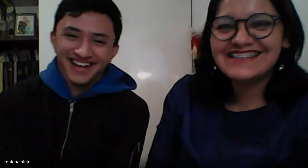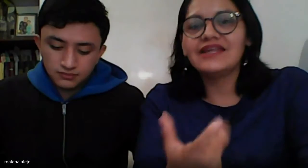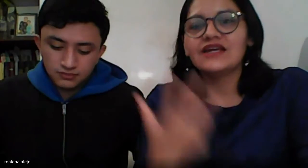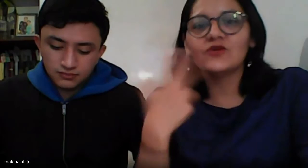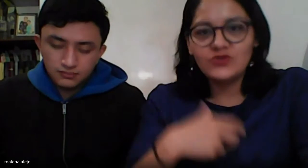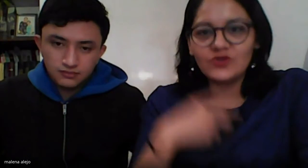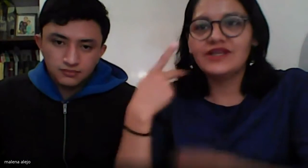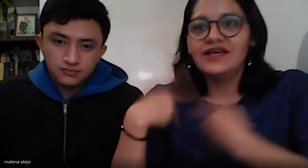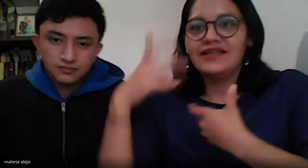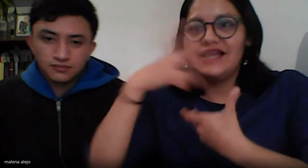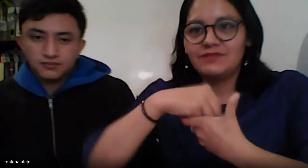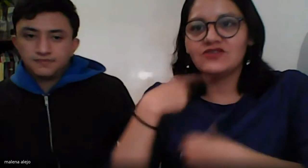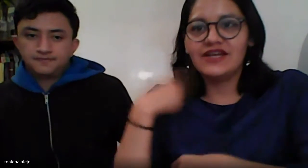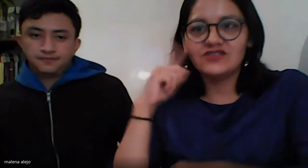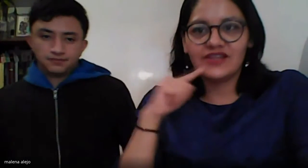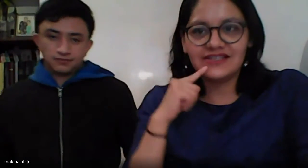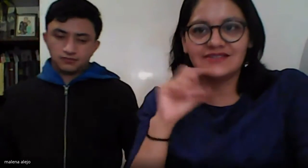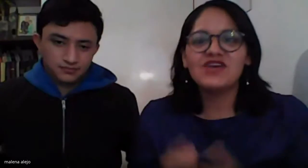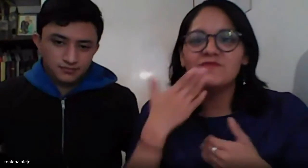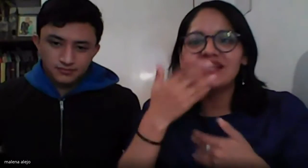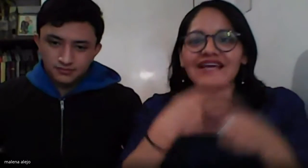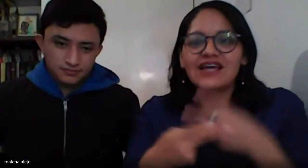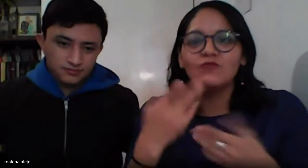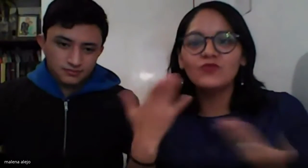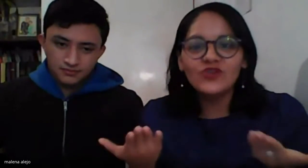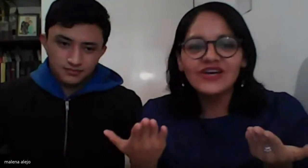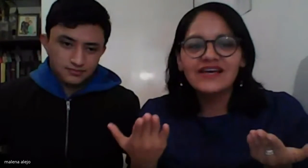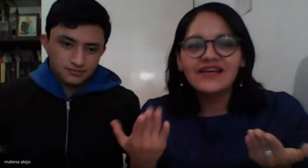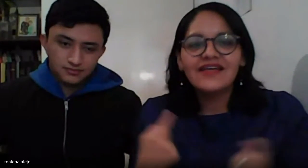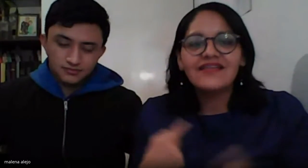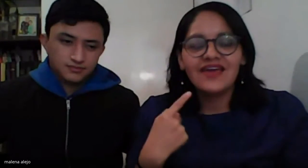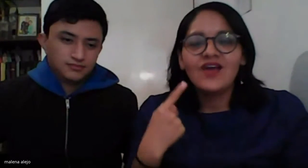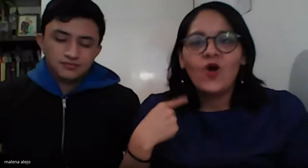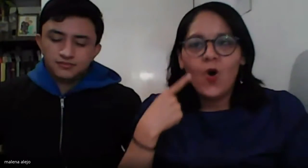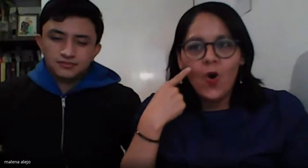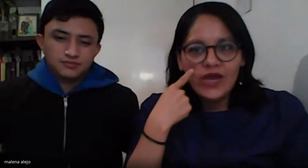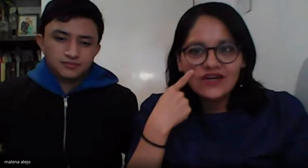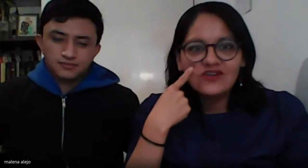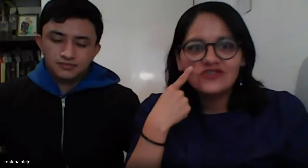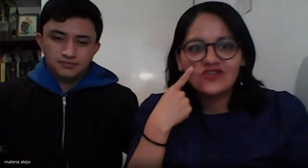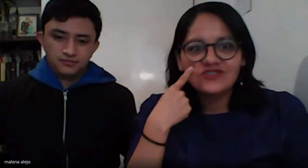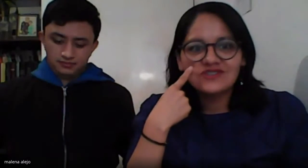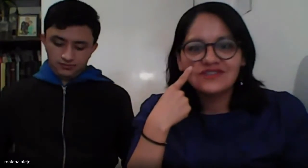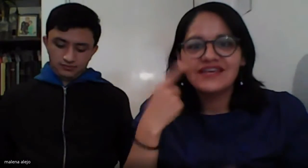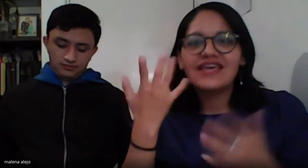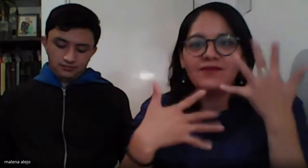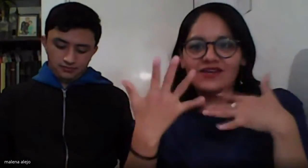Hagan inclusión de las personas sordas. Bienvenidas al mundo de oír con los ojos y hablar con